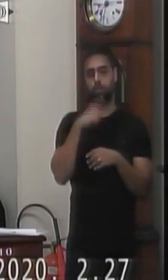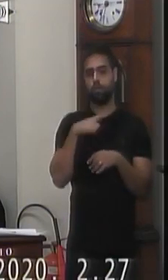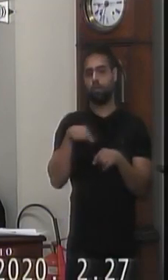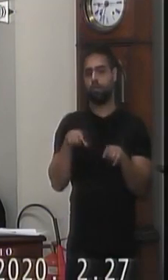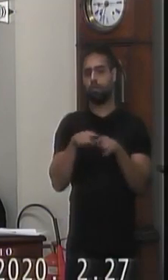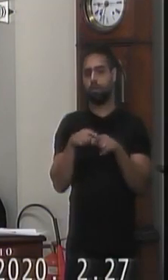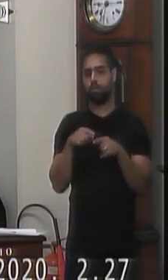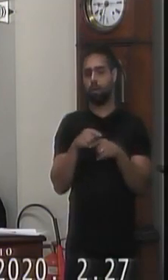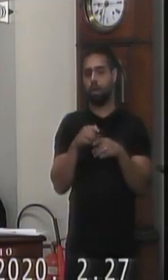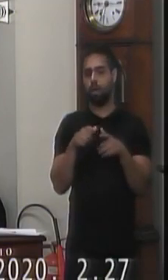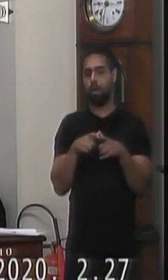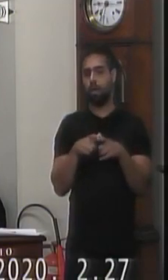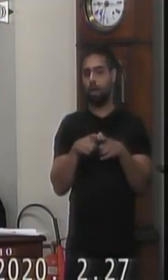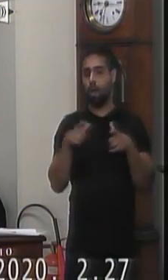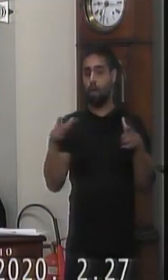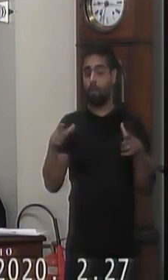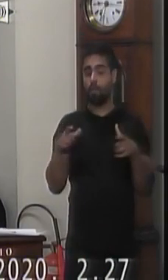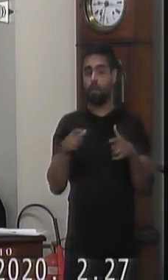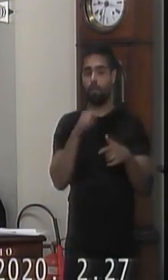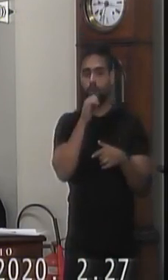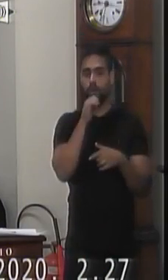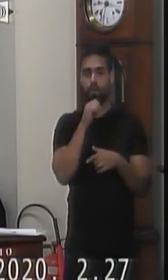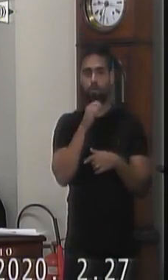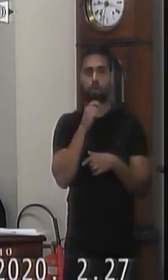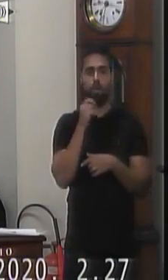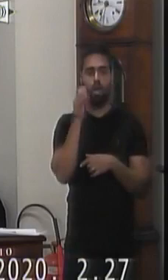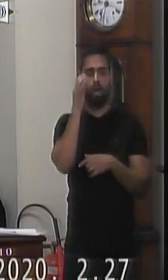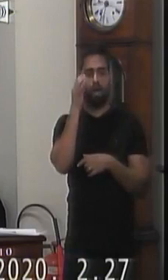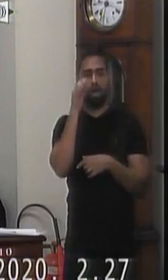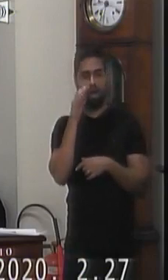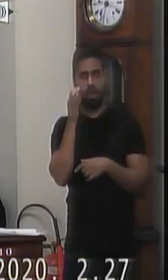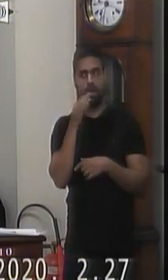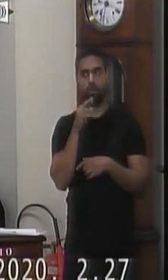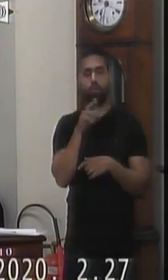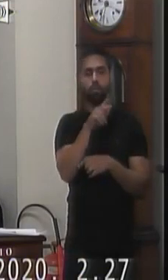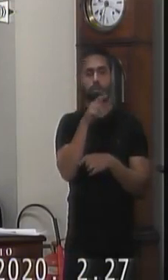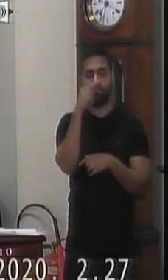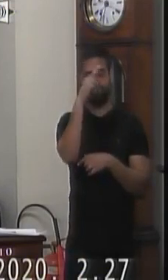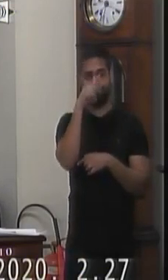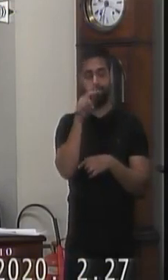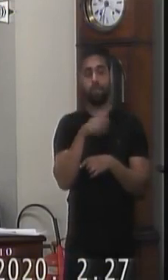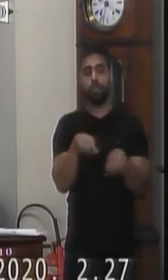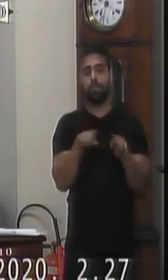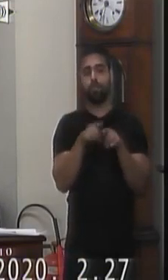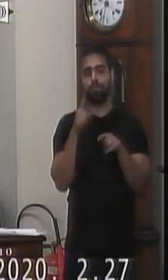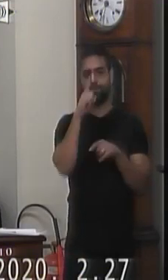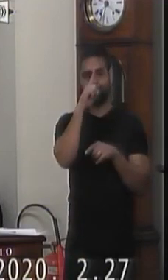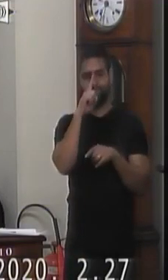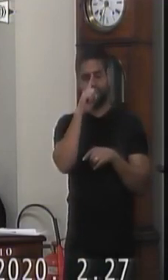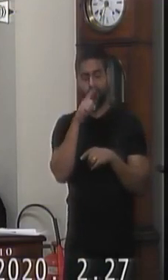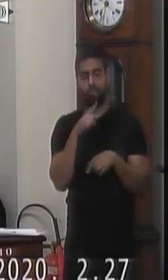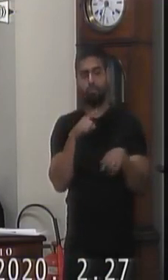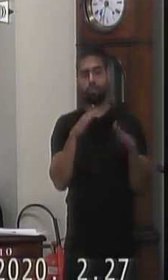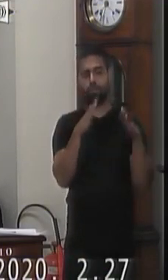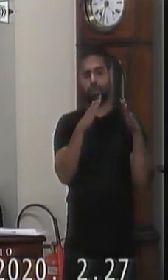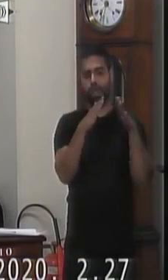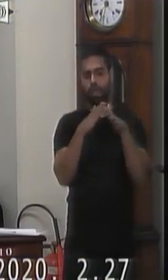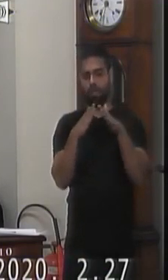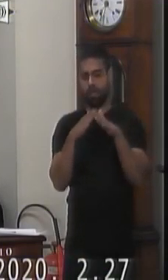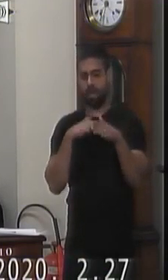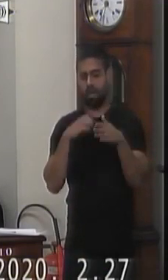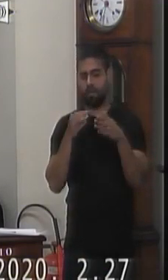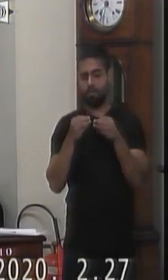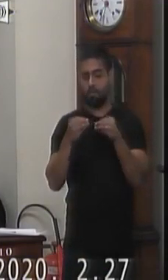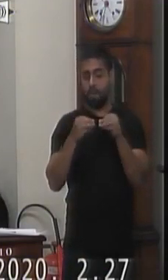a proliferação de ratos, cobras e insetos, gerando iminente situação de risco, não só aos munícipes que residem